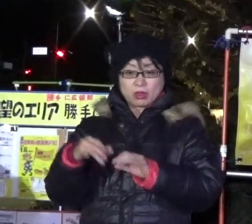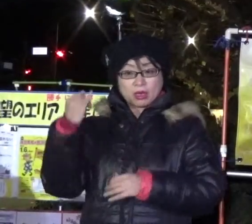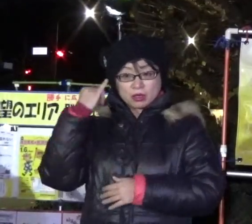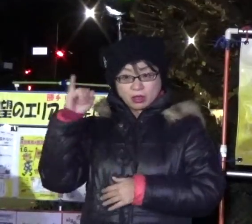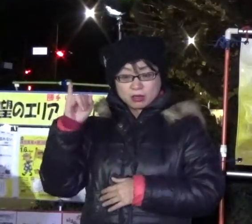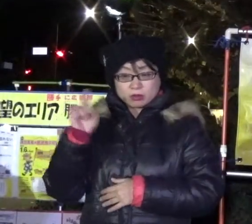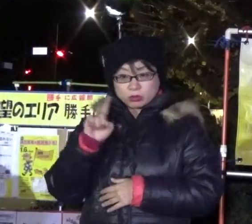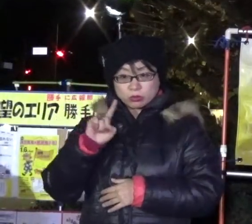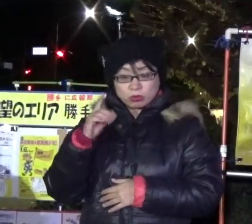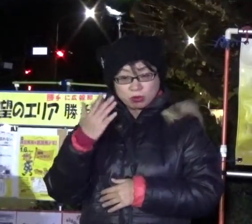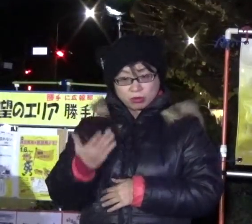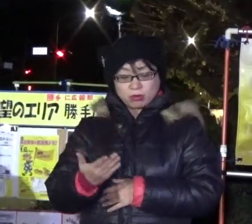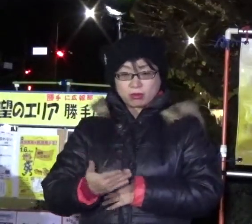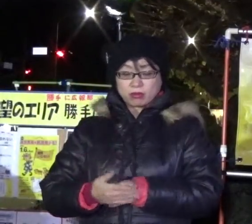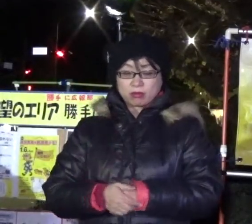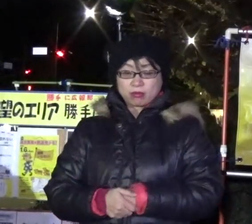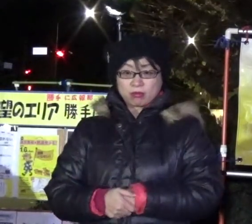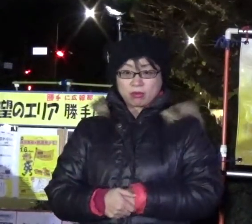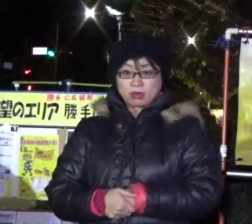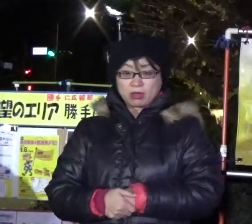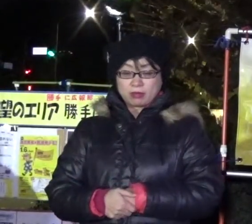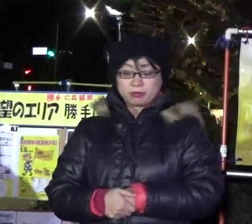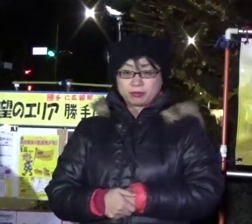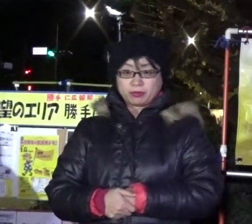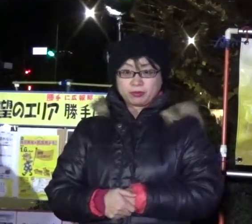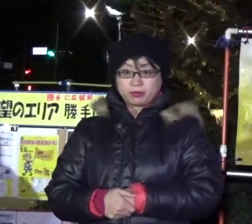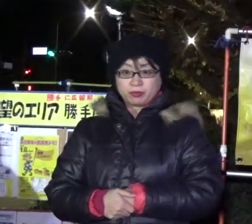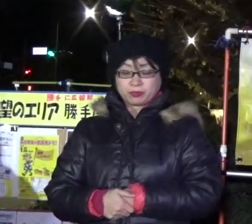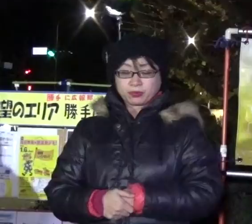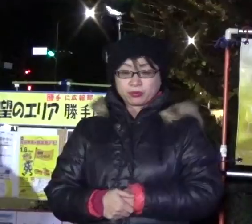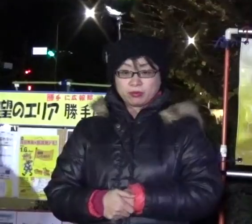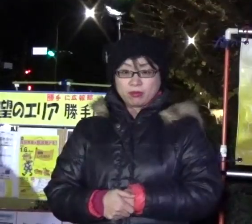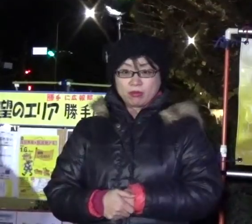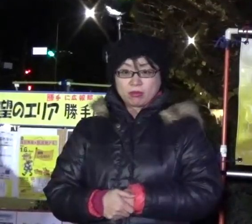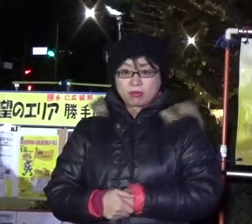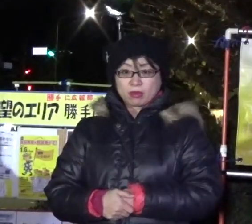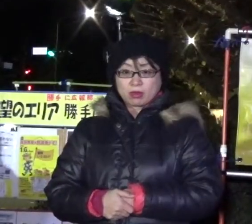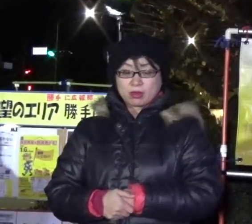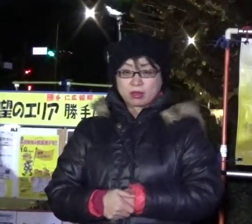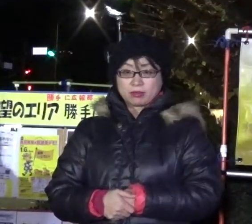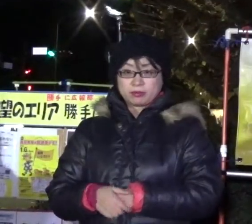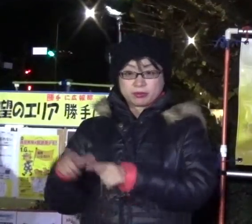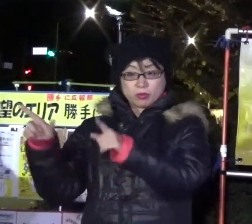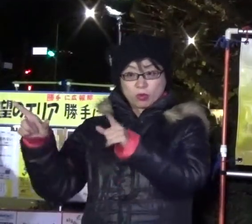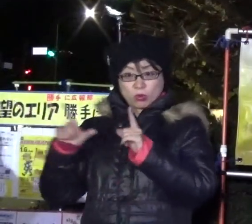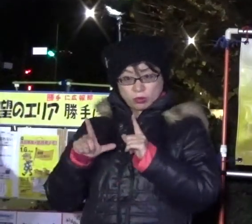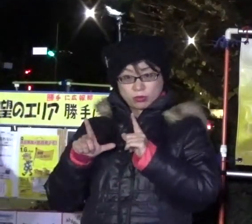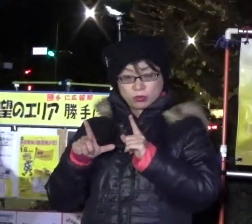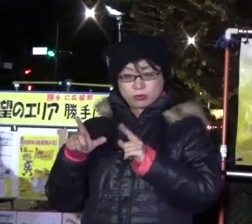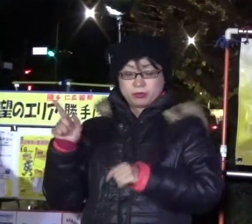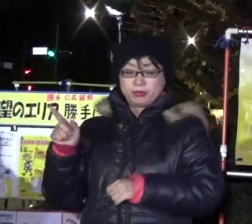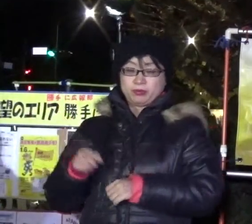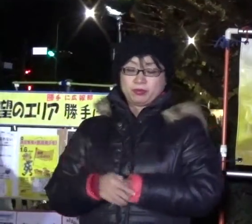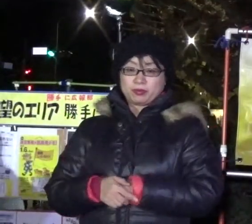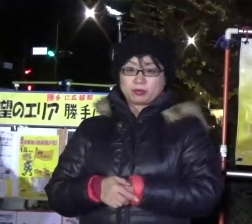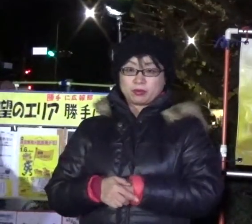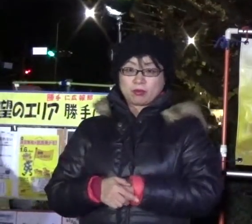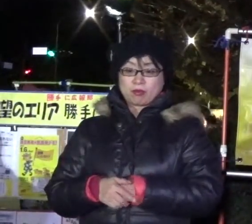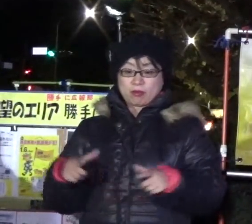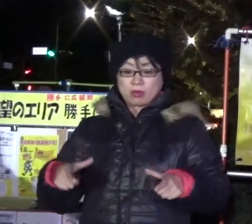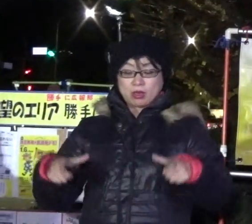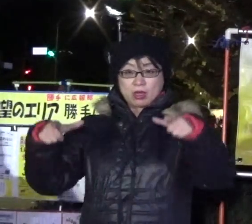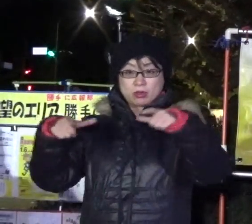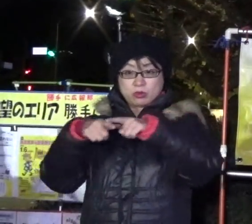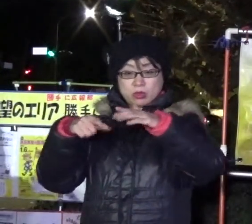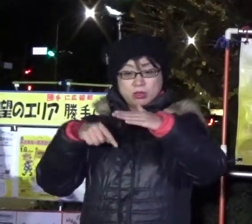そのことはどういうふうに議論するんだということを聞いてました。で、経産省の事務方の回答としては、タンク内貯